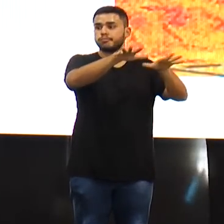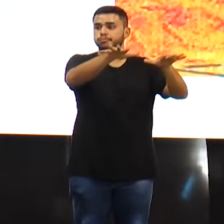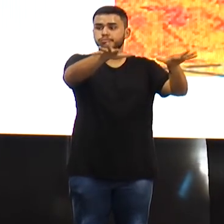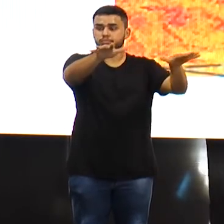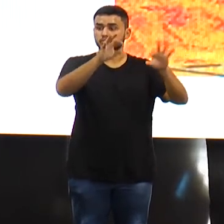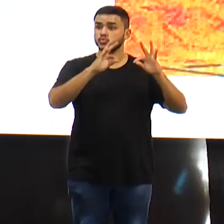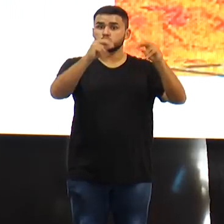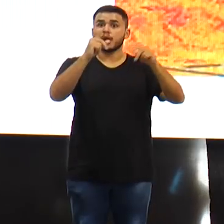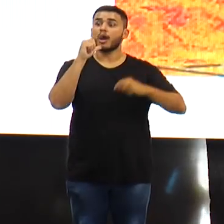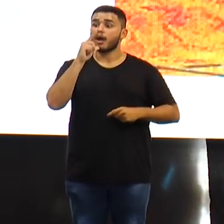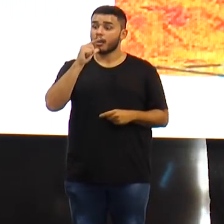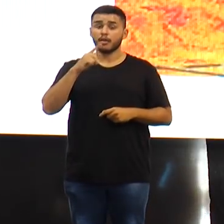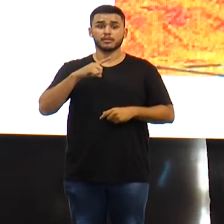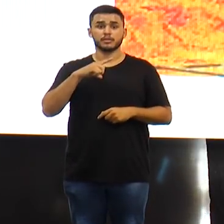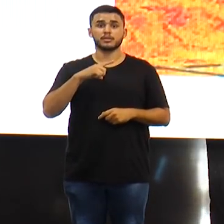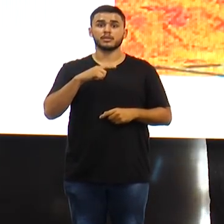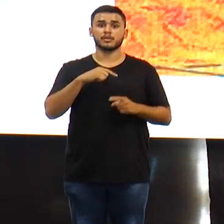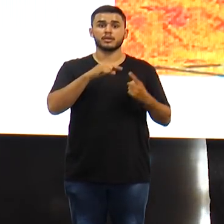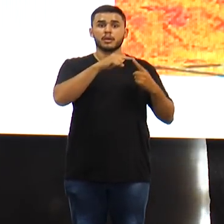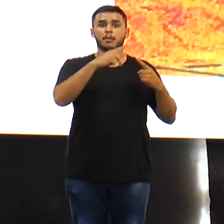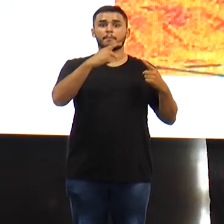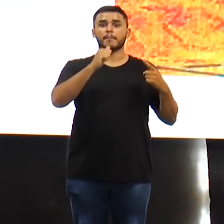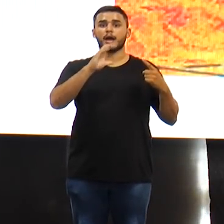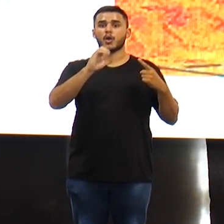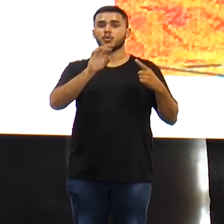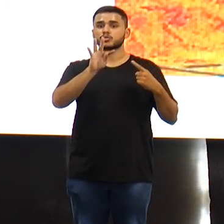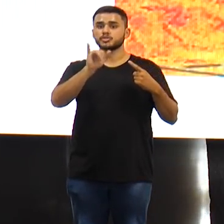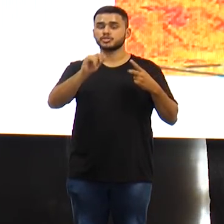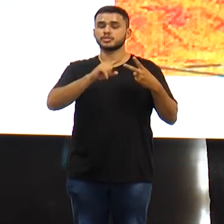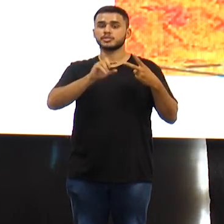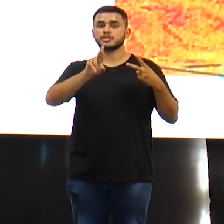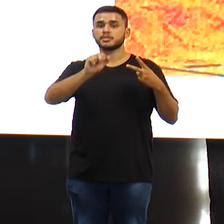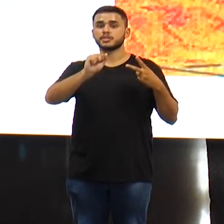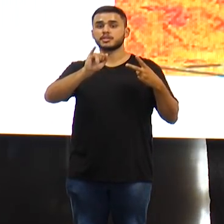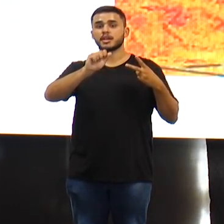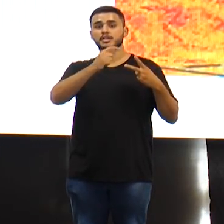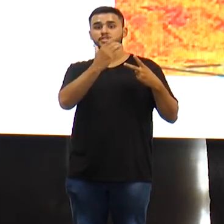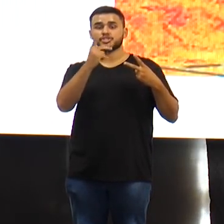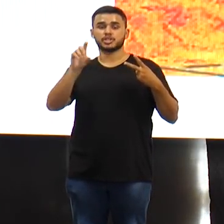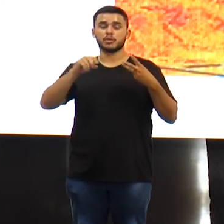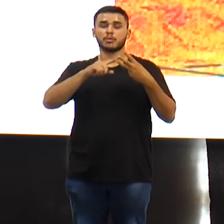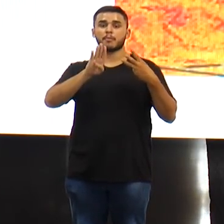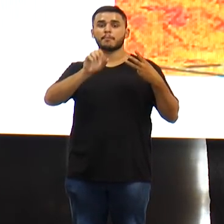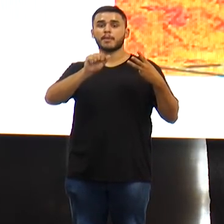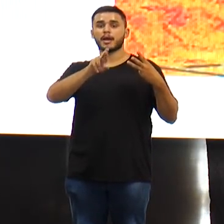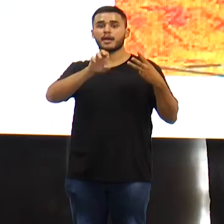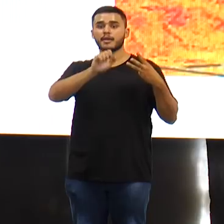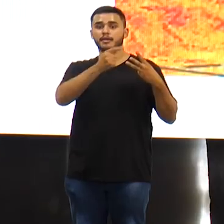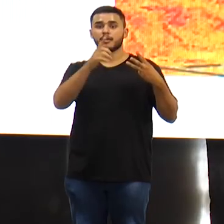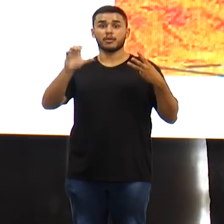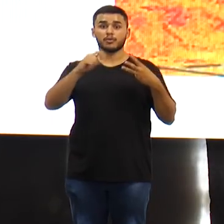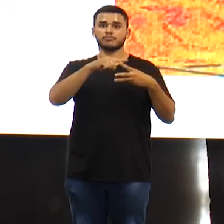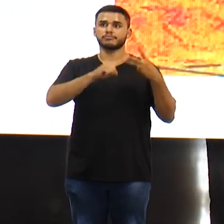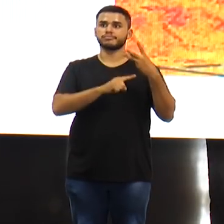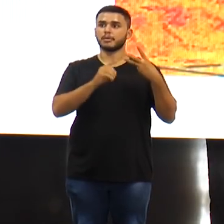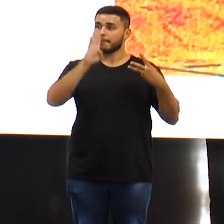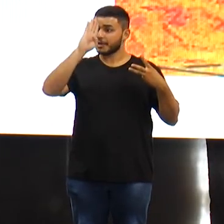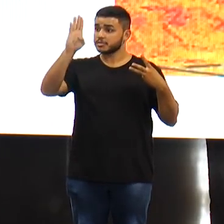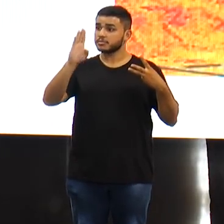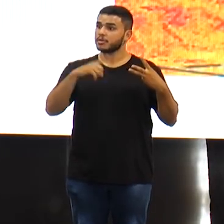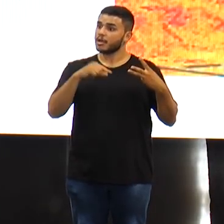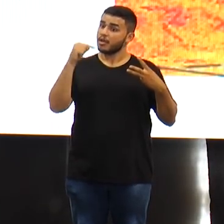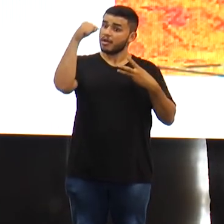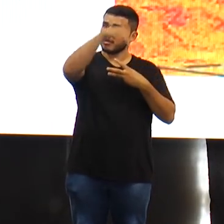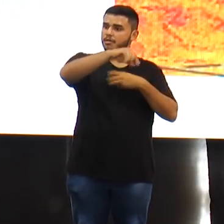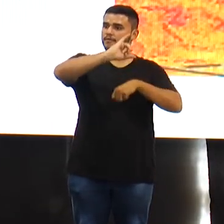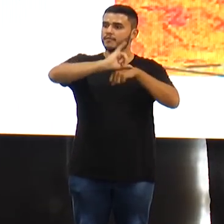e Gavião, que abastece a nossa região metropolitana de Fortaleza. Então, eu discuto Sertão, eu discuto